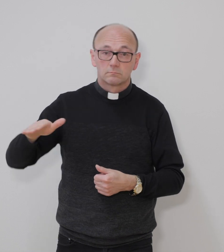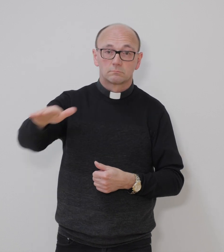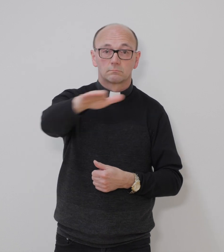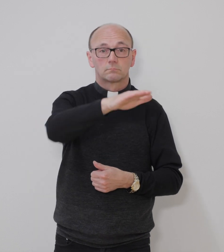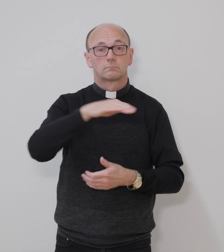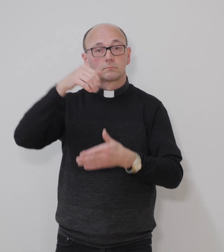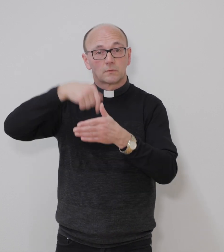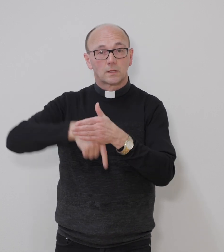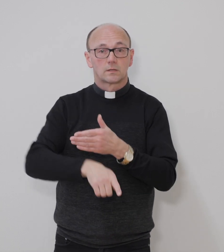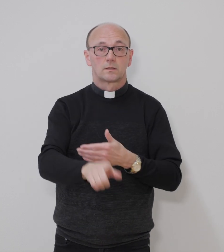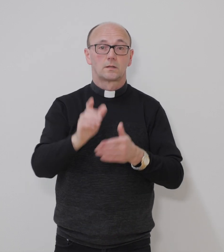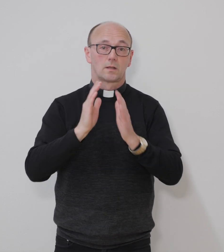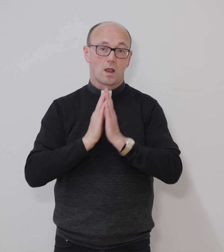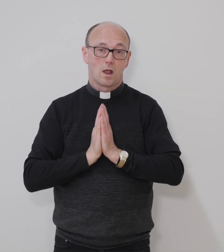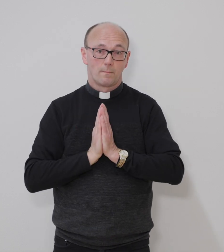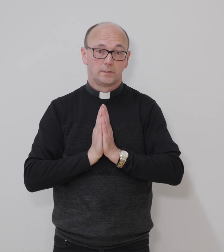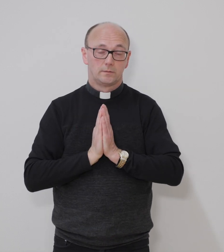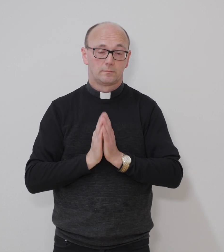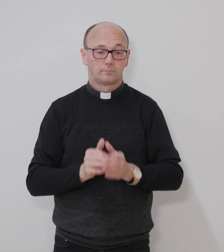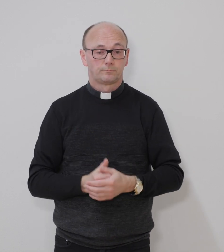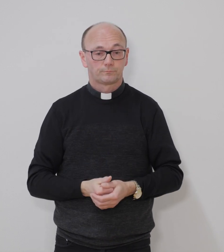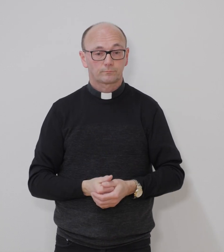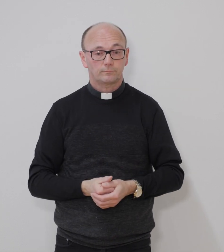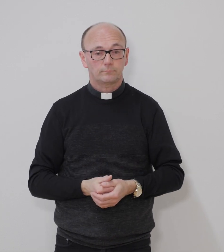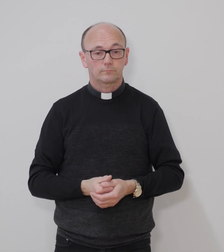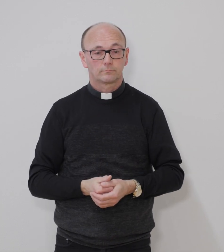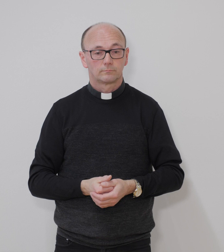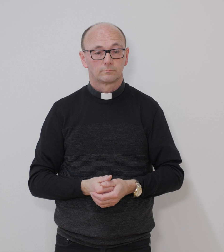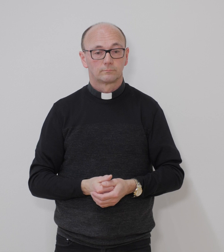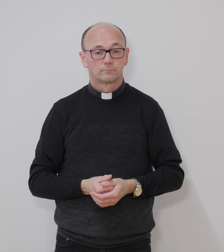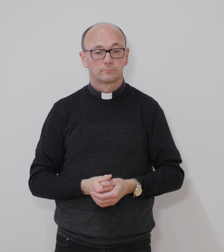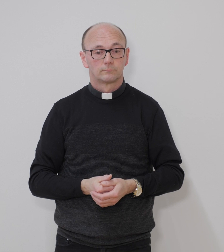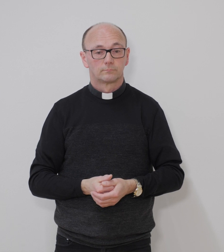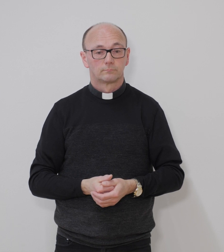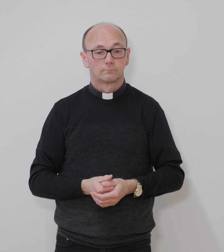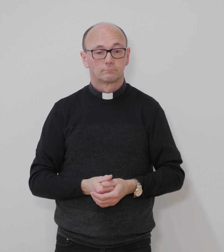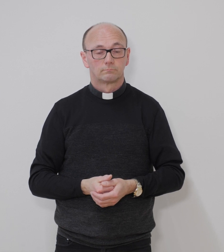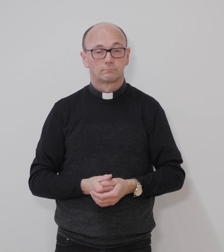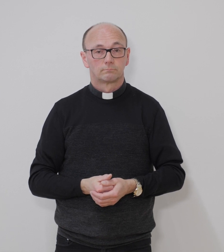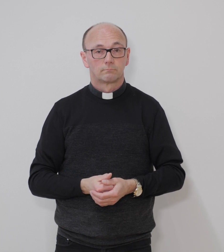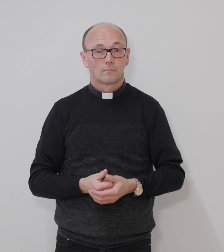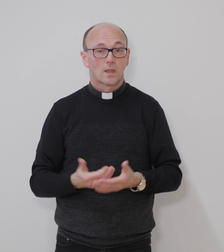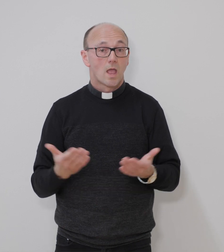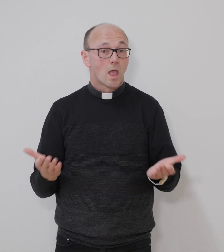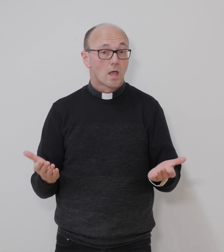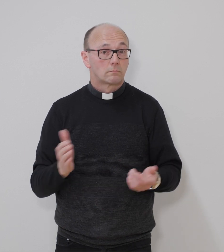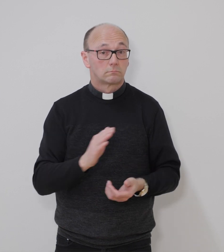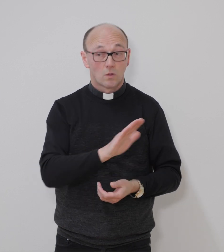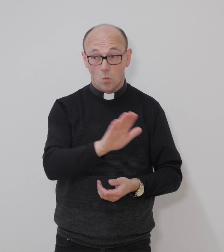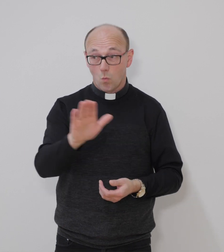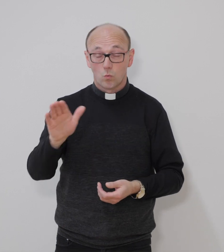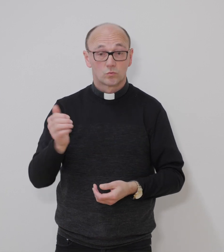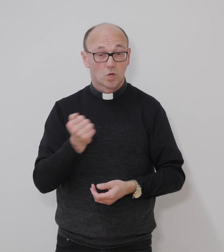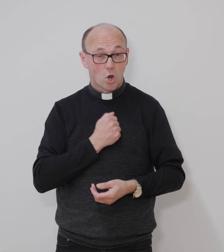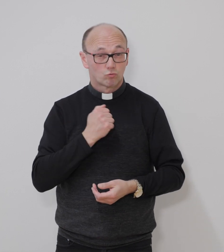Herr, unsere Schuld hat dich verraten. Sie ist's, die dich